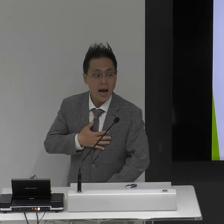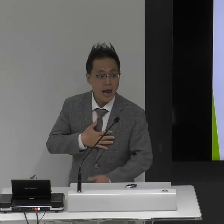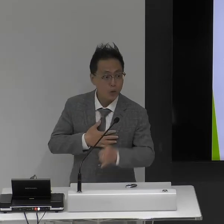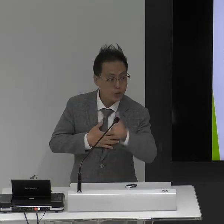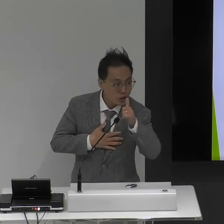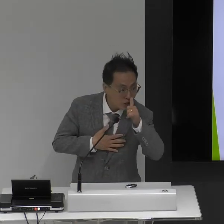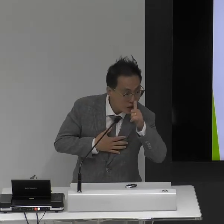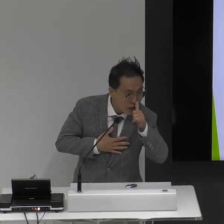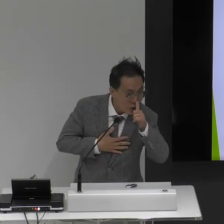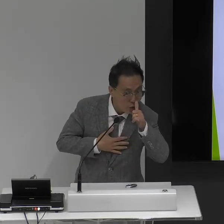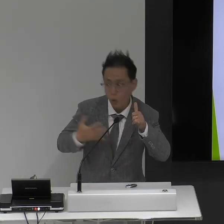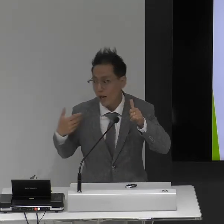알고 있었을까요? 몰랐을까요?